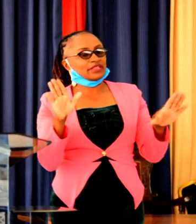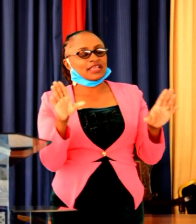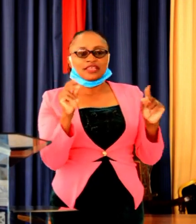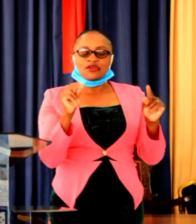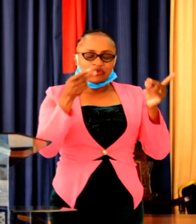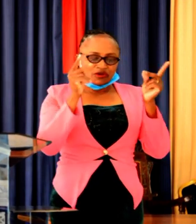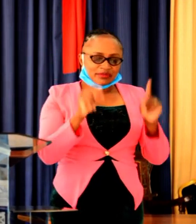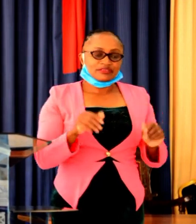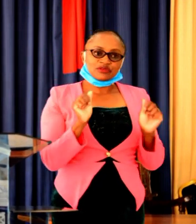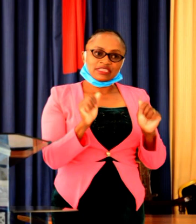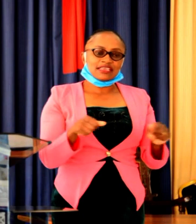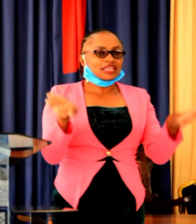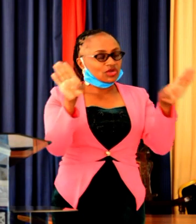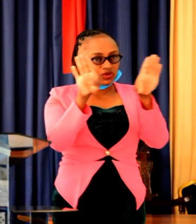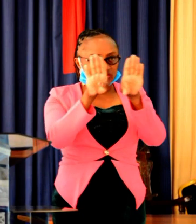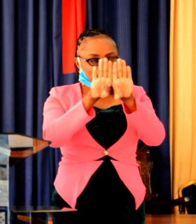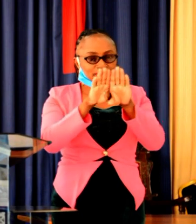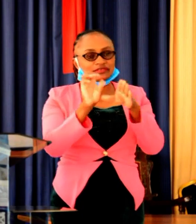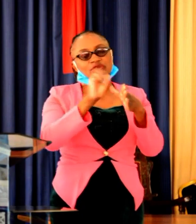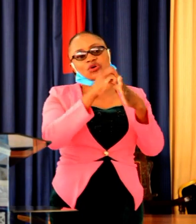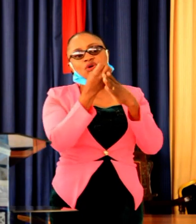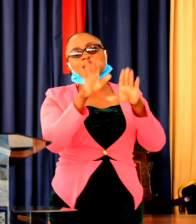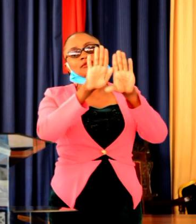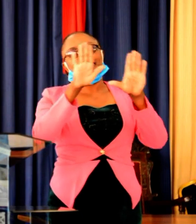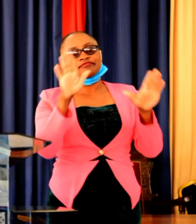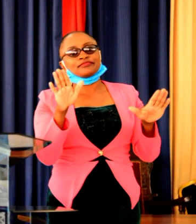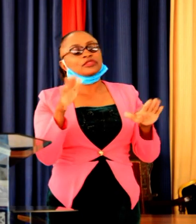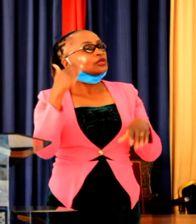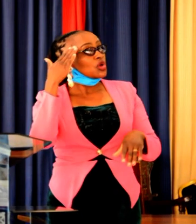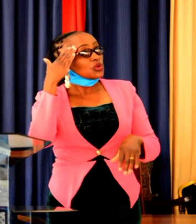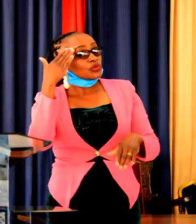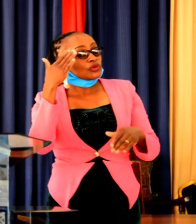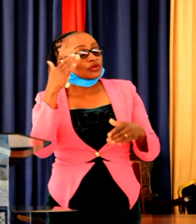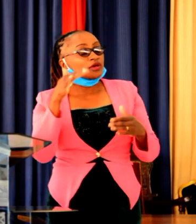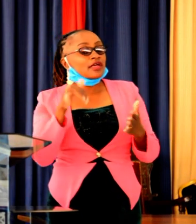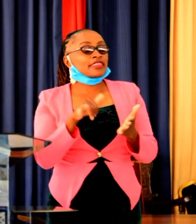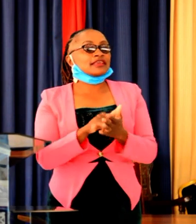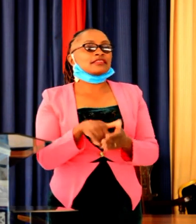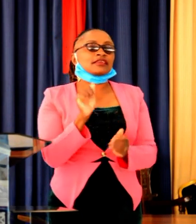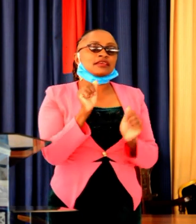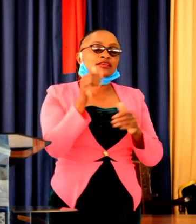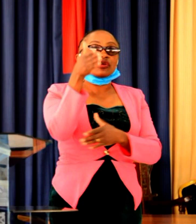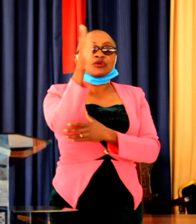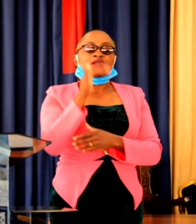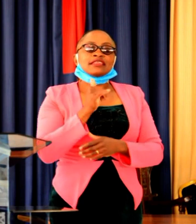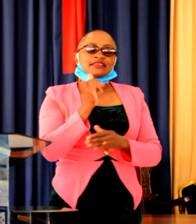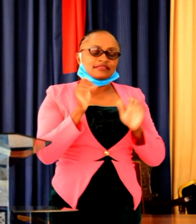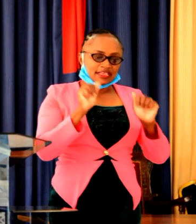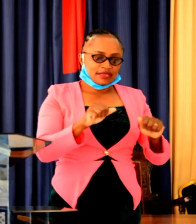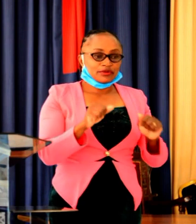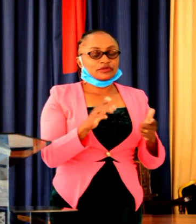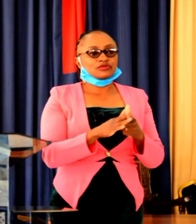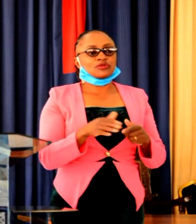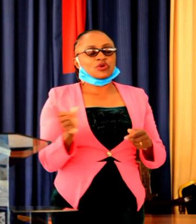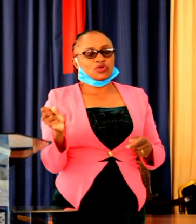kufungua. It is good for us also to know this, that God is able to close doors of oppression,